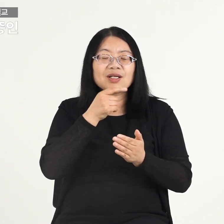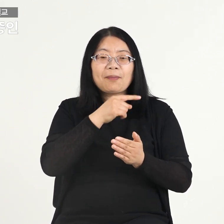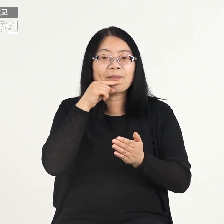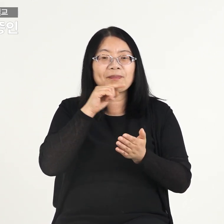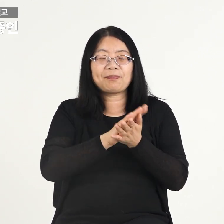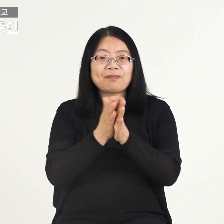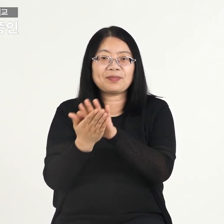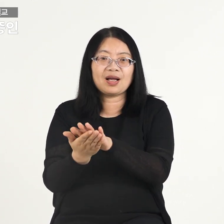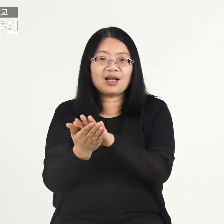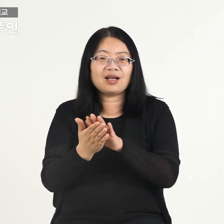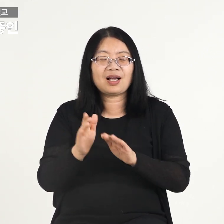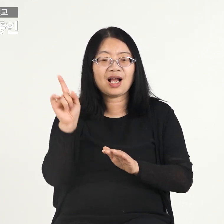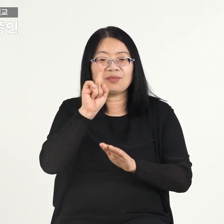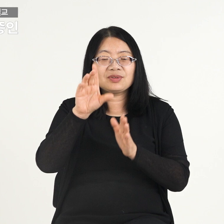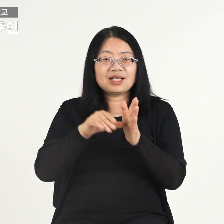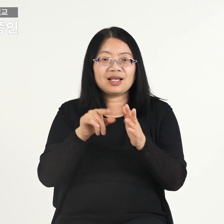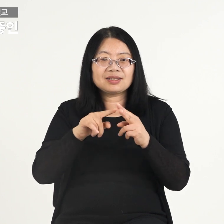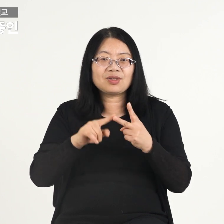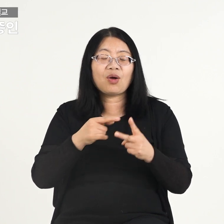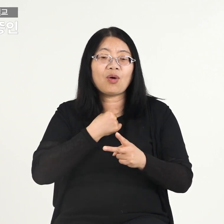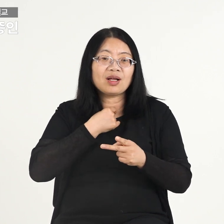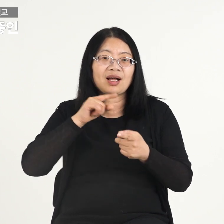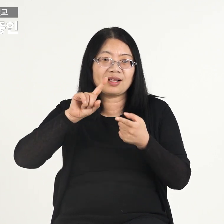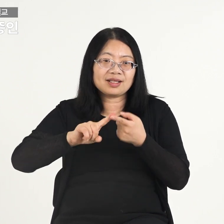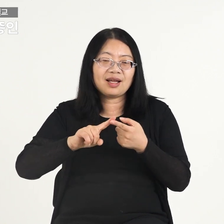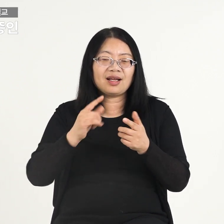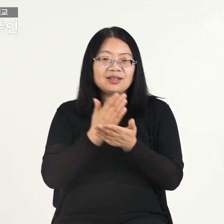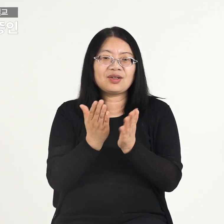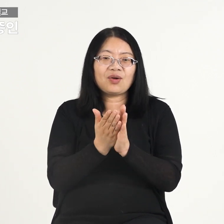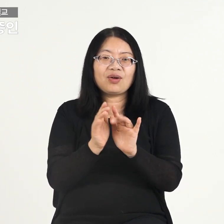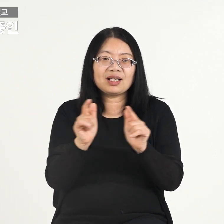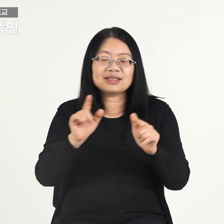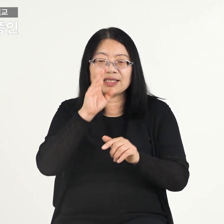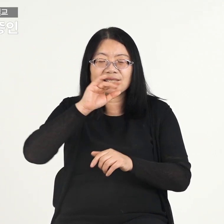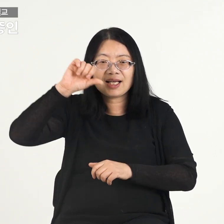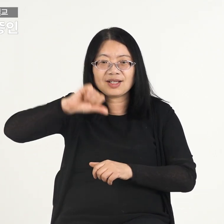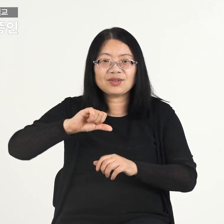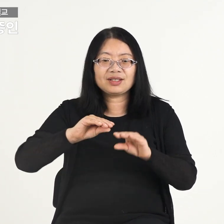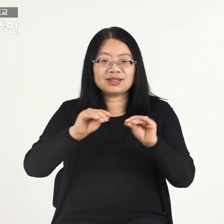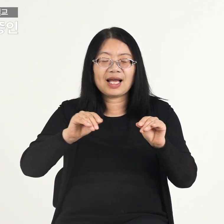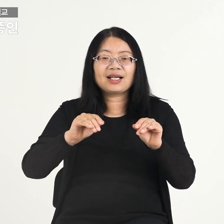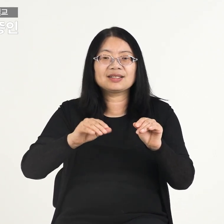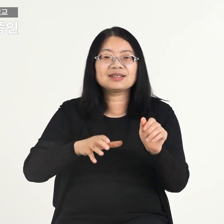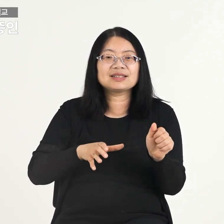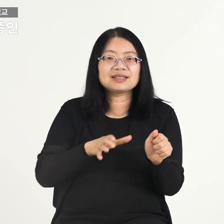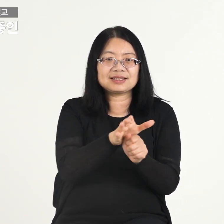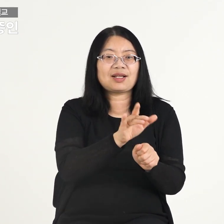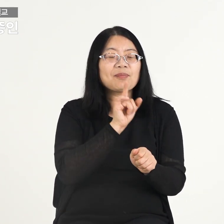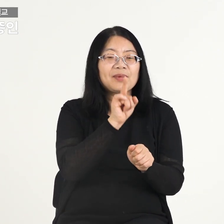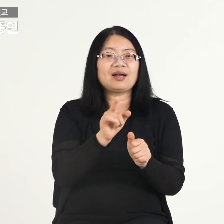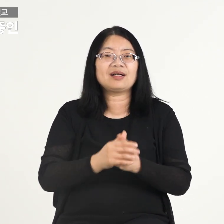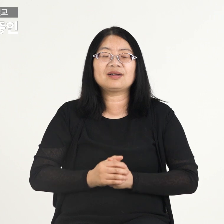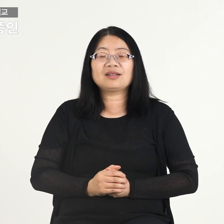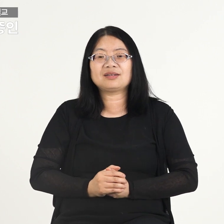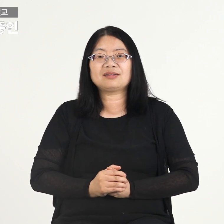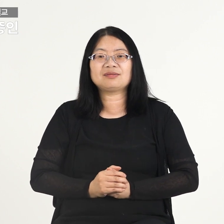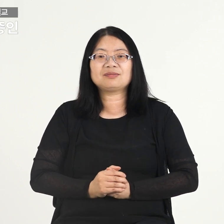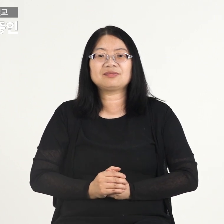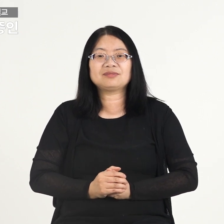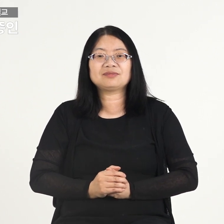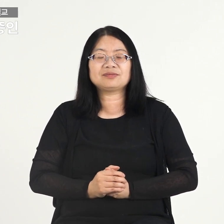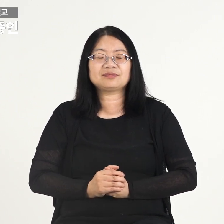변하게 하고, 아무 때든지 원하는 대로 여러 가지 재앙으로 땅을 치리로다. 네. 자,